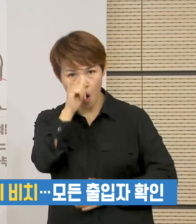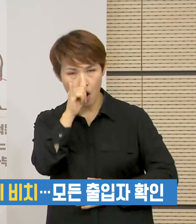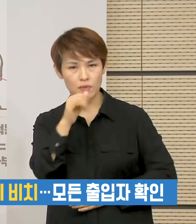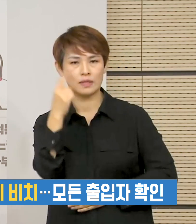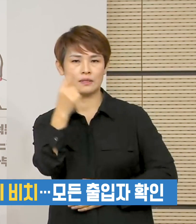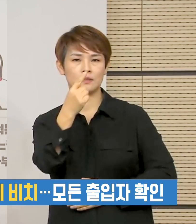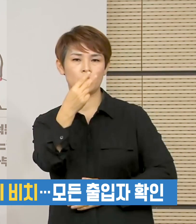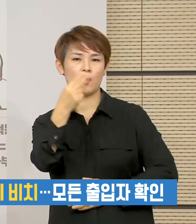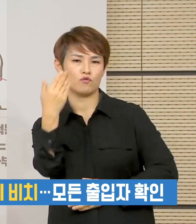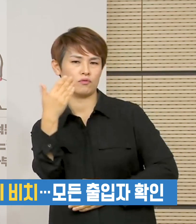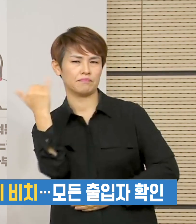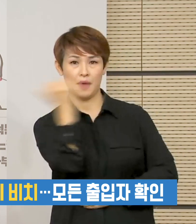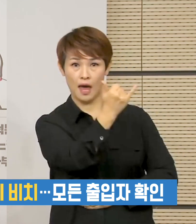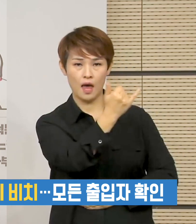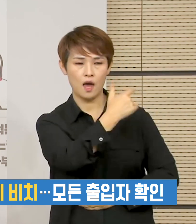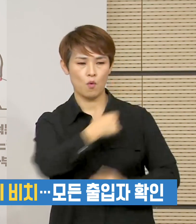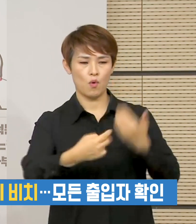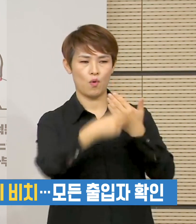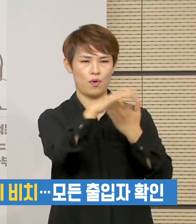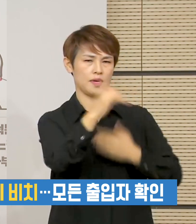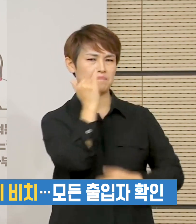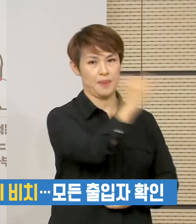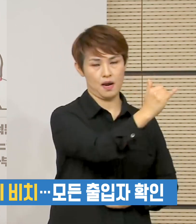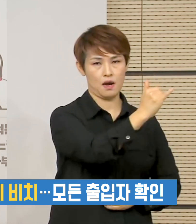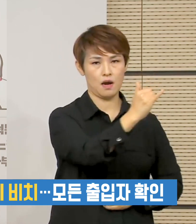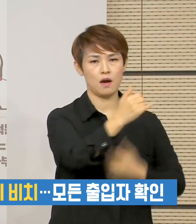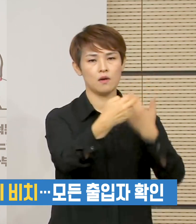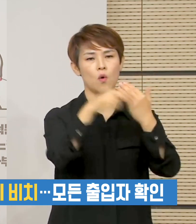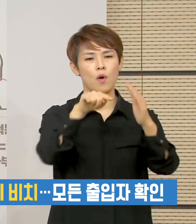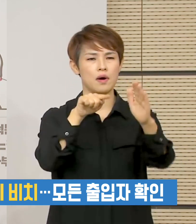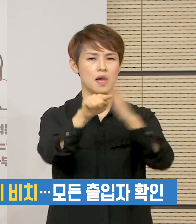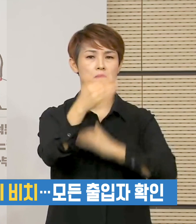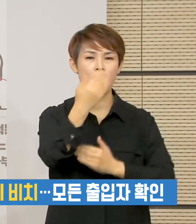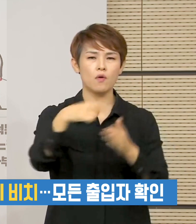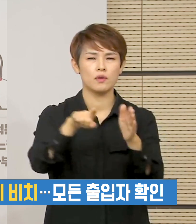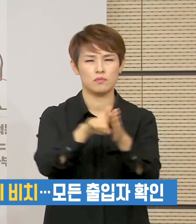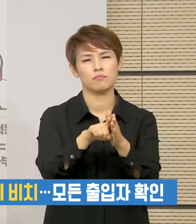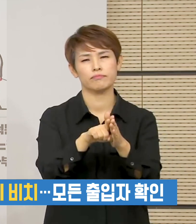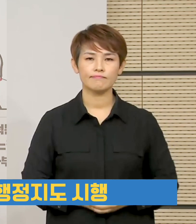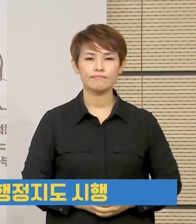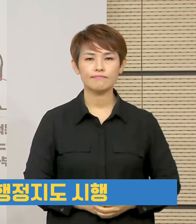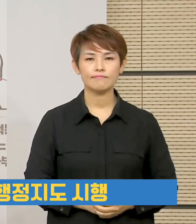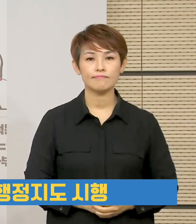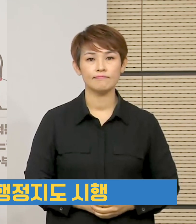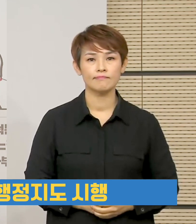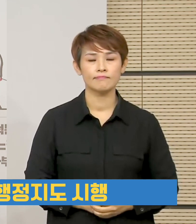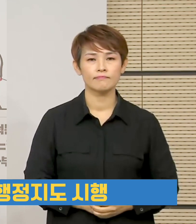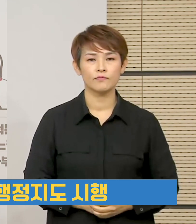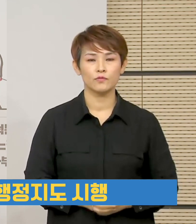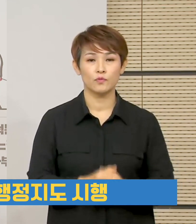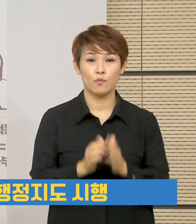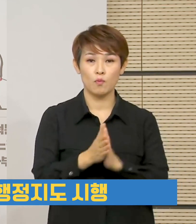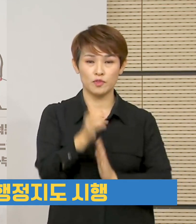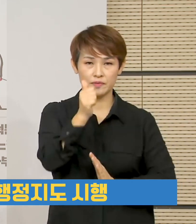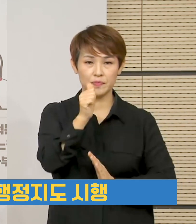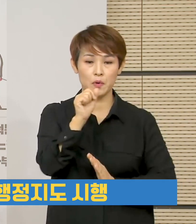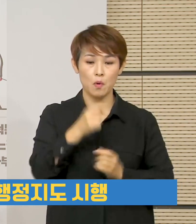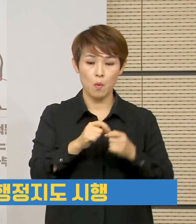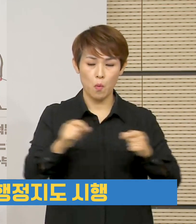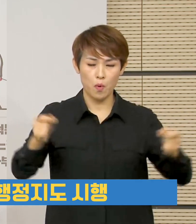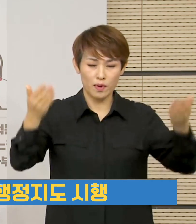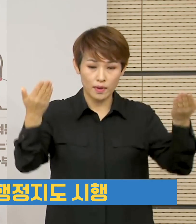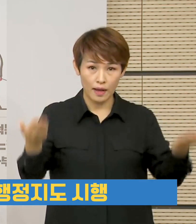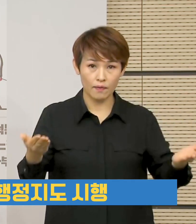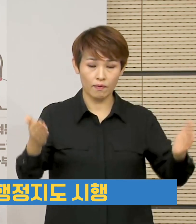또는 카나에 보건소 의 일락 을 통해 의료기관을 이용할 수 있도록 안내 주시기 바랍니다 중대 번은 영역 기간 동안 많은